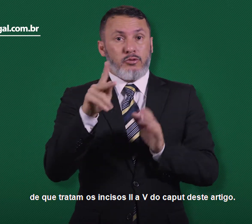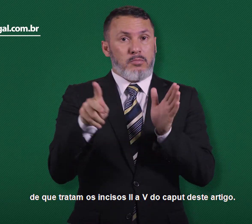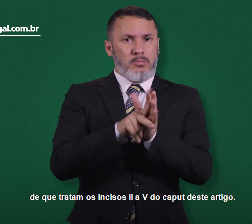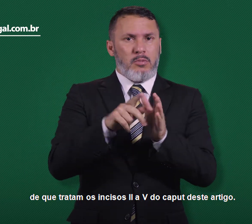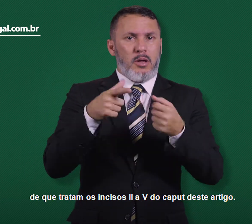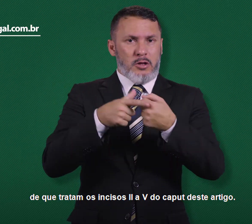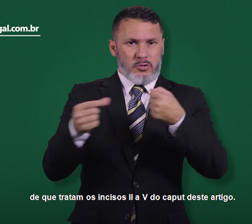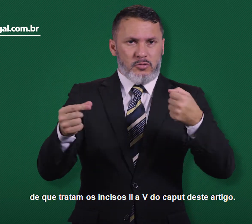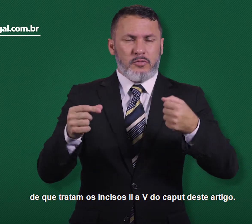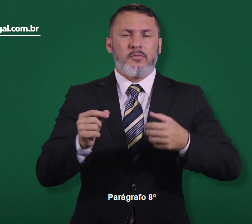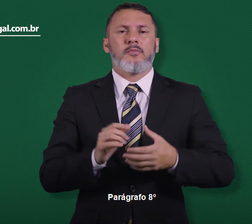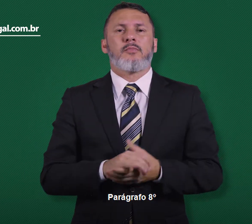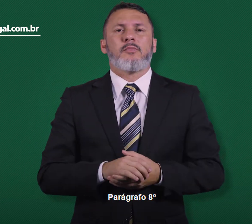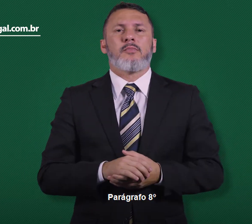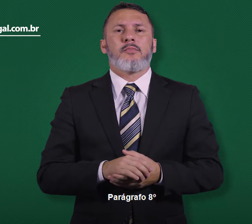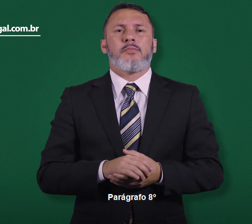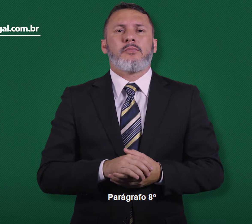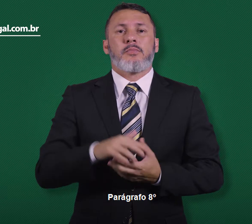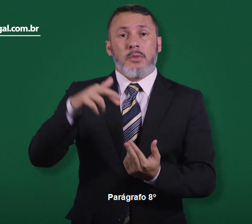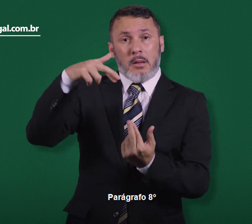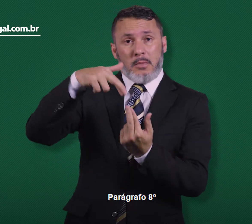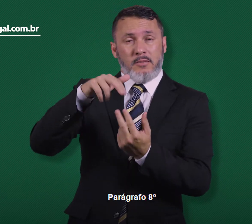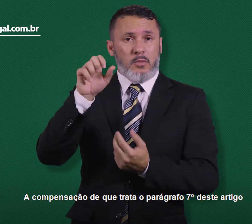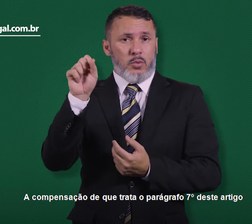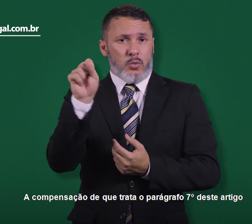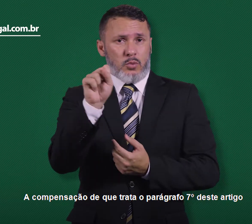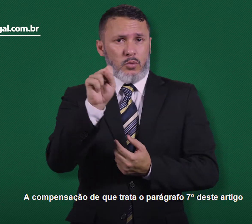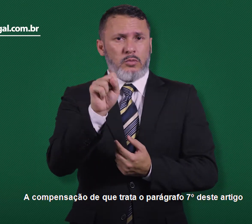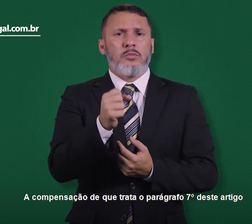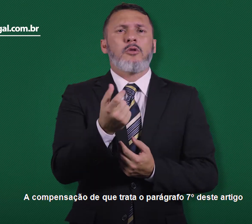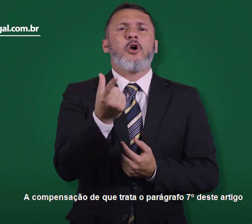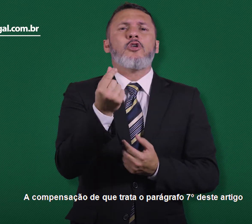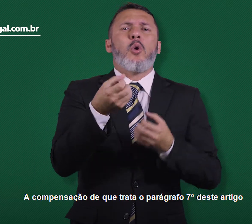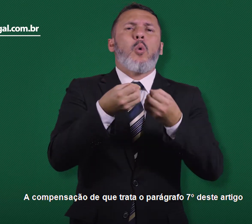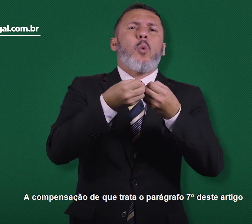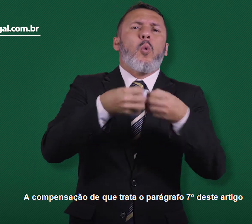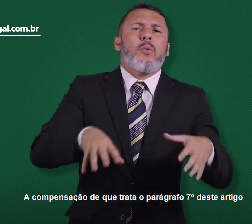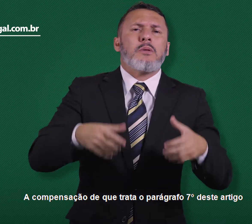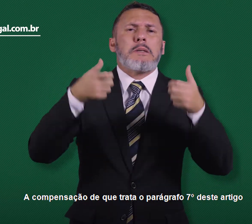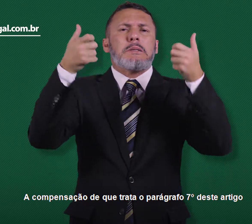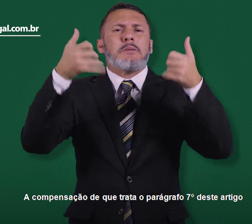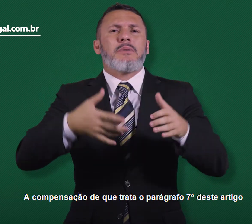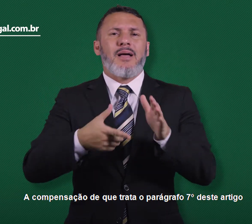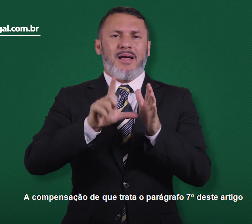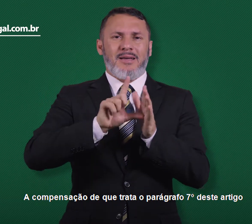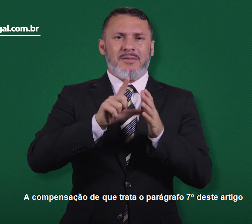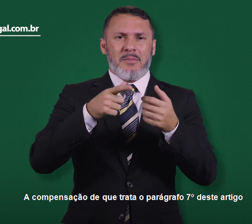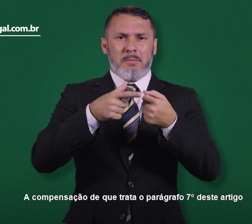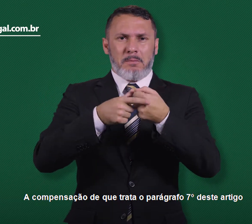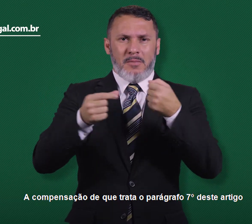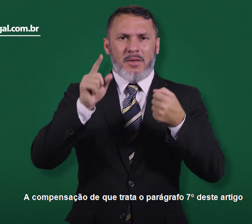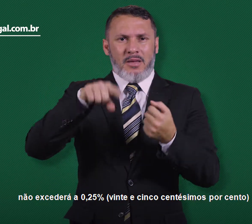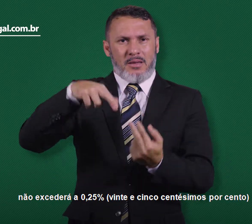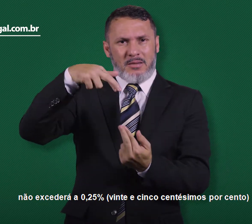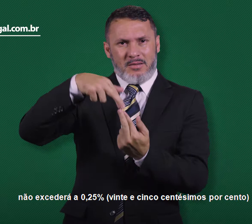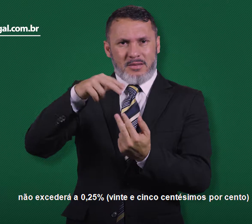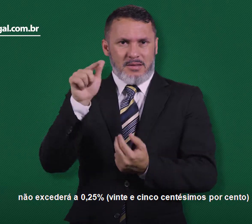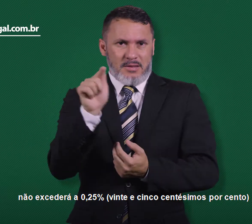artigo. Parágrafo 8º. A compensação de que trata o parágrafo 7º deste artigo não excederá